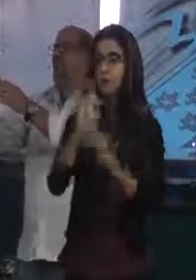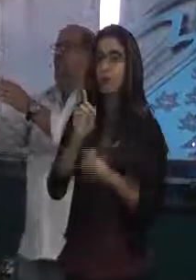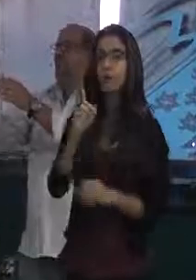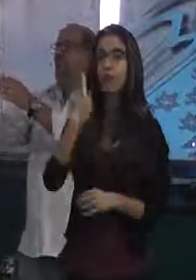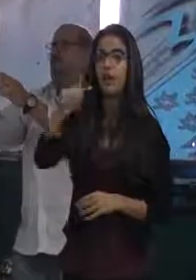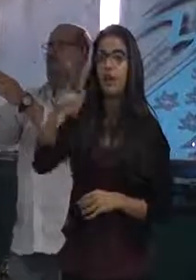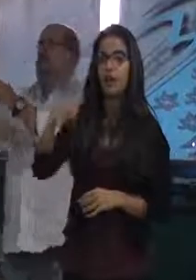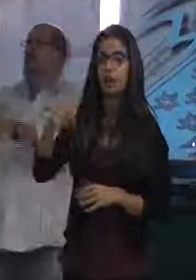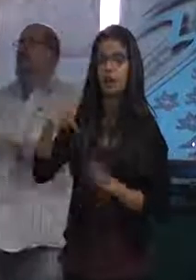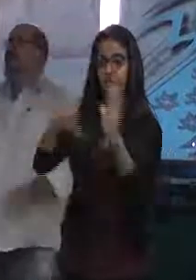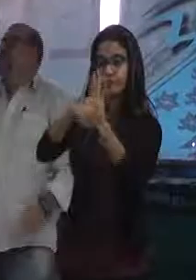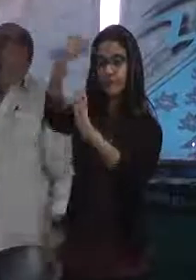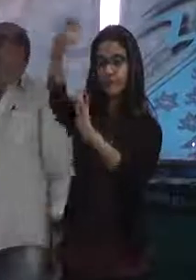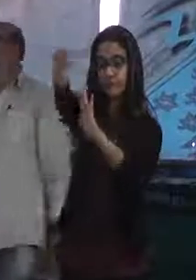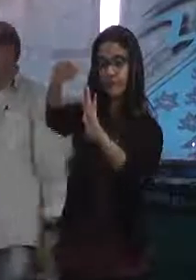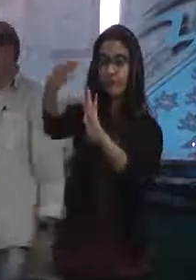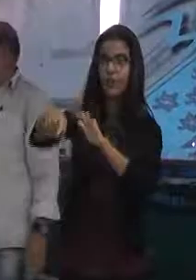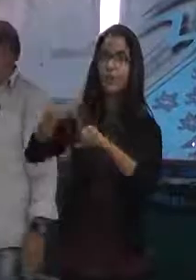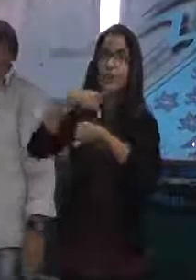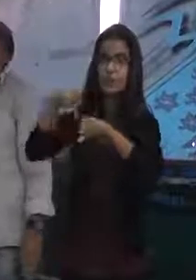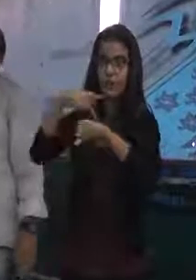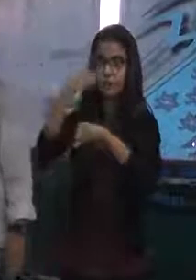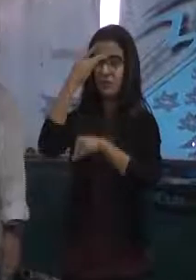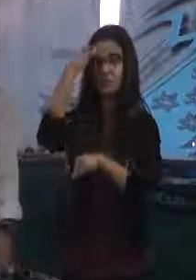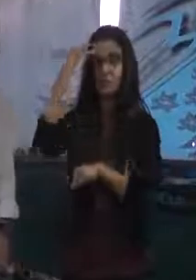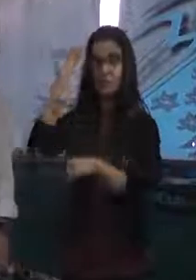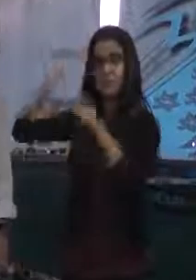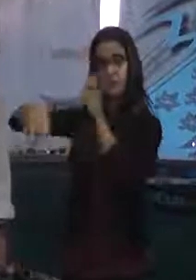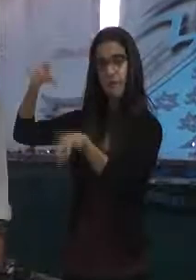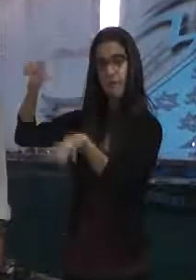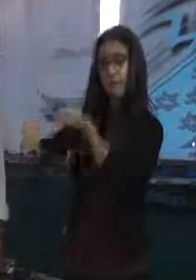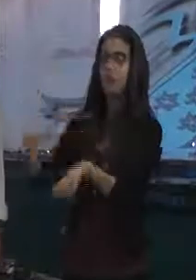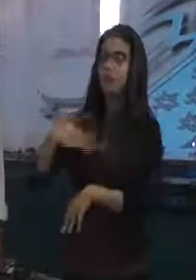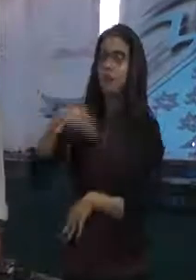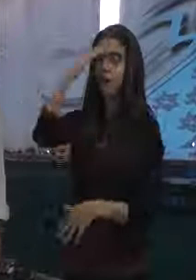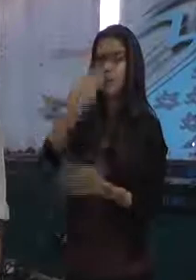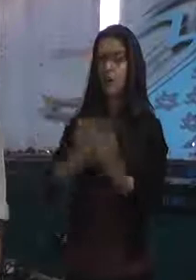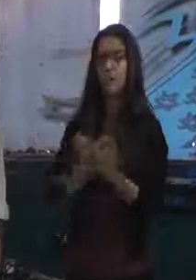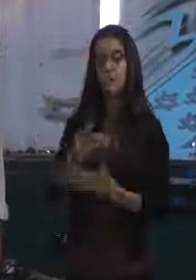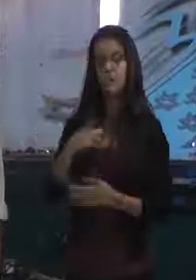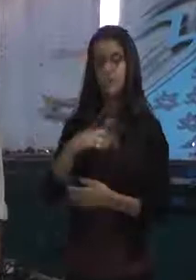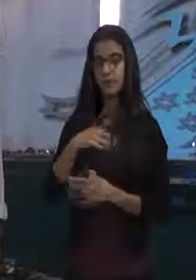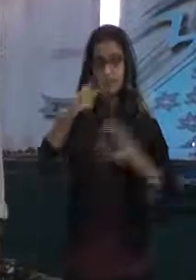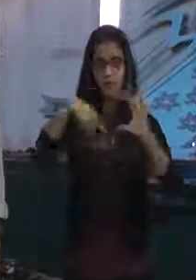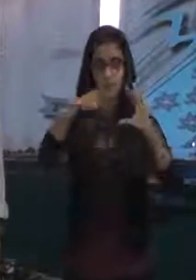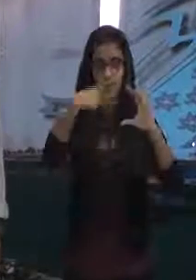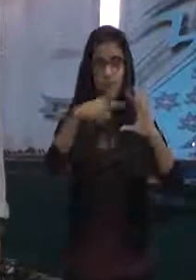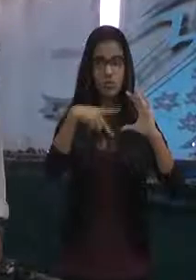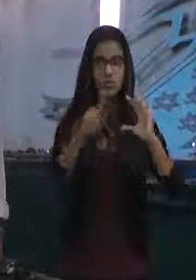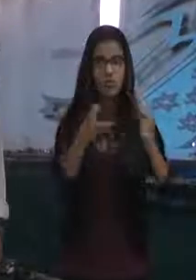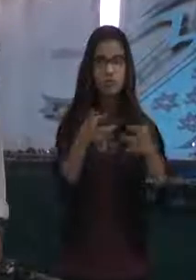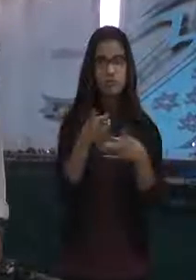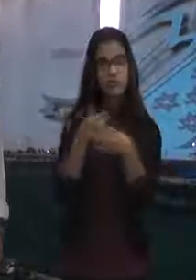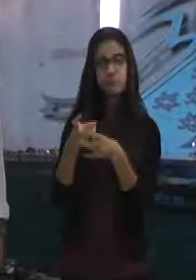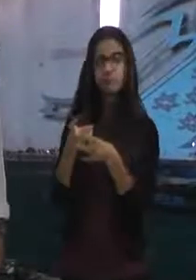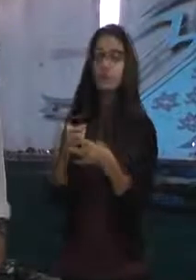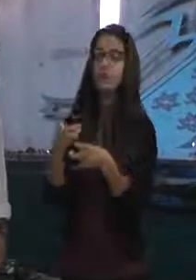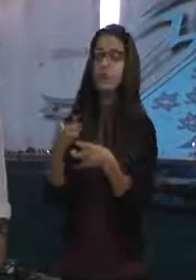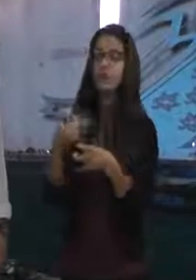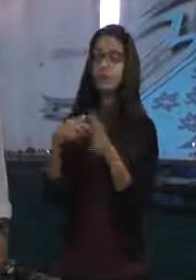Municipal, em frente à Prefeitura, e eu também acredito que essa casa já deve ter feito também